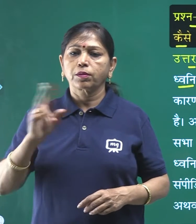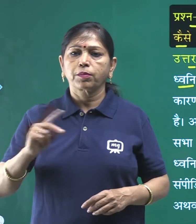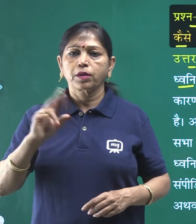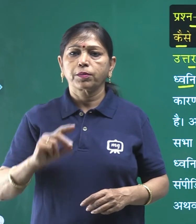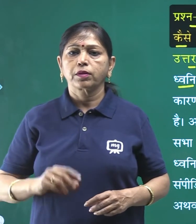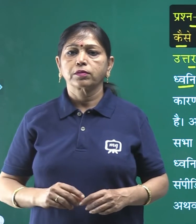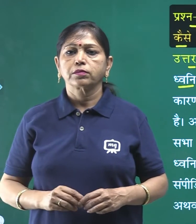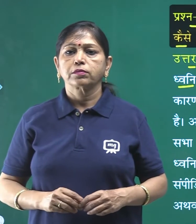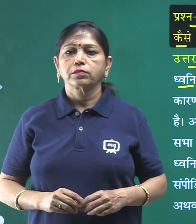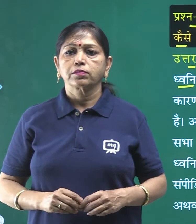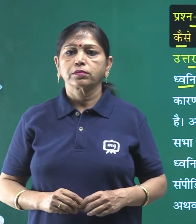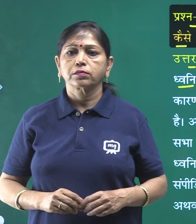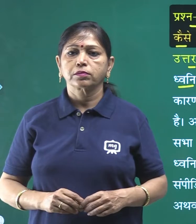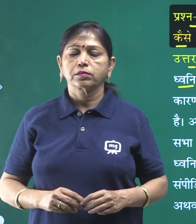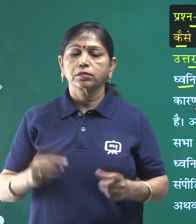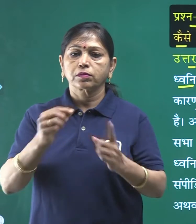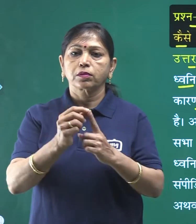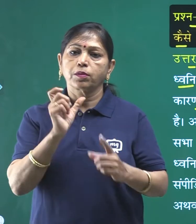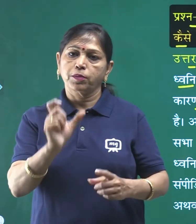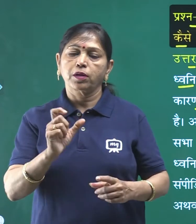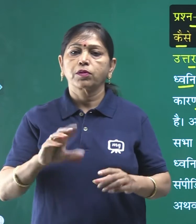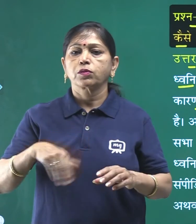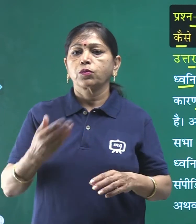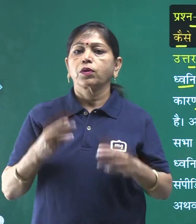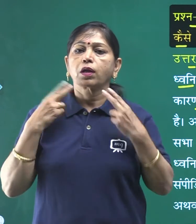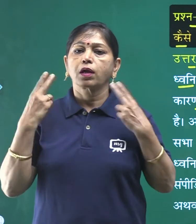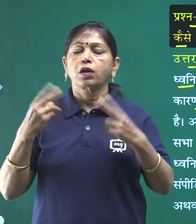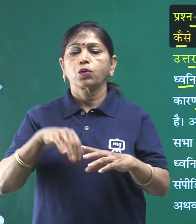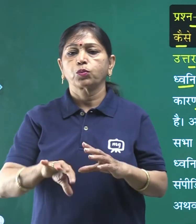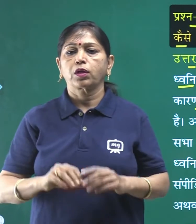बारंबार परावर्तनों के कारण होता है,